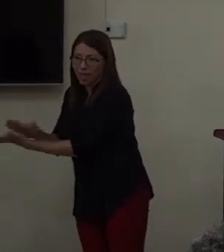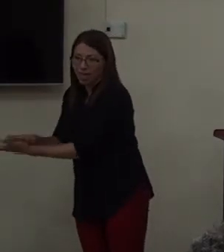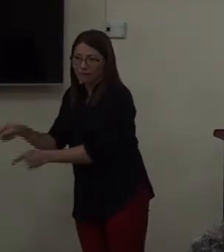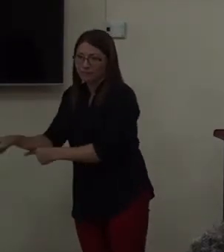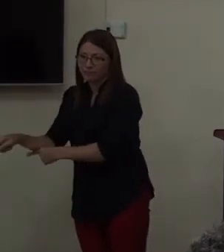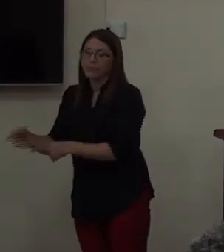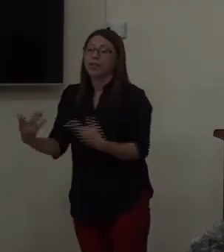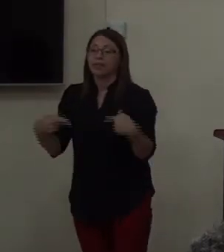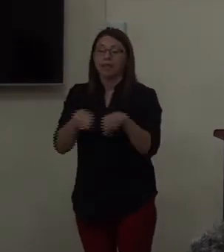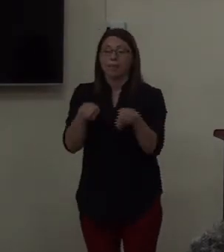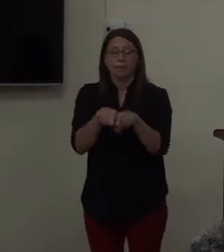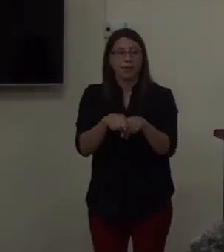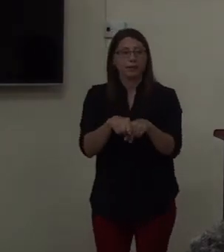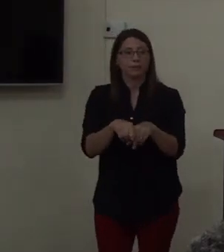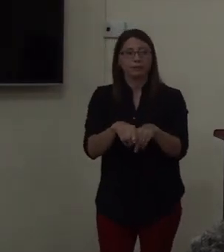hablabas también